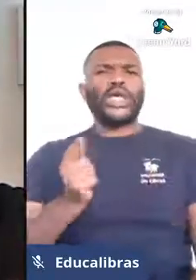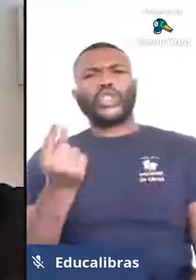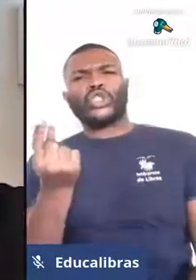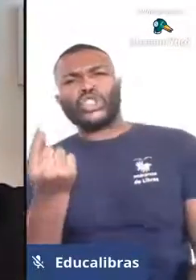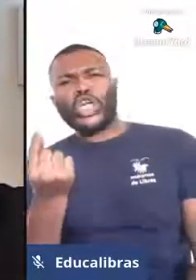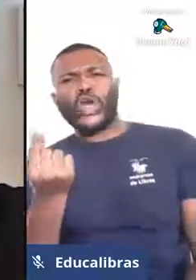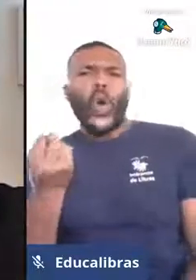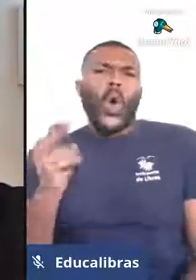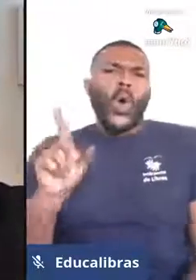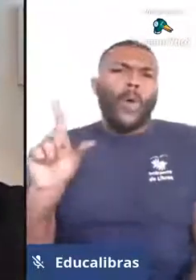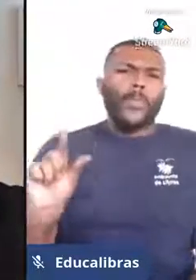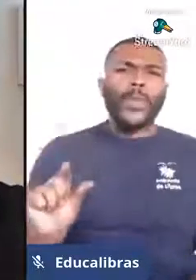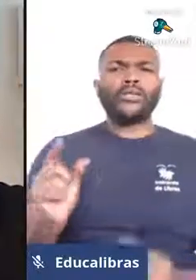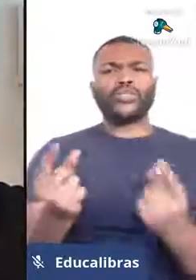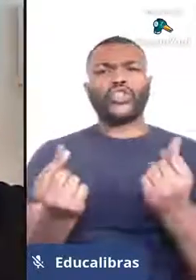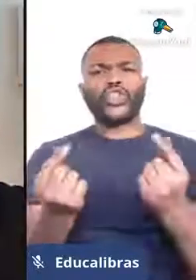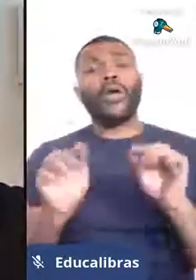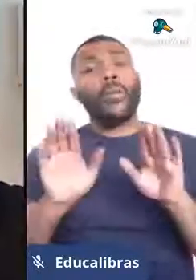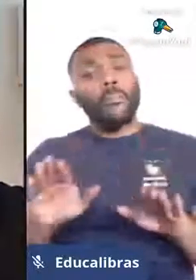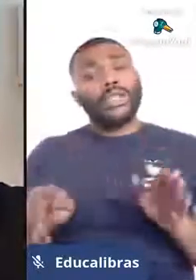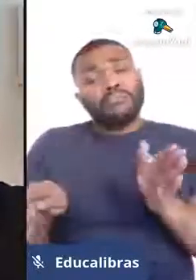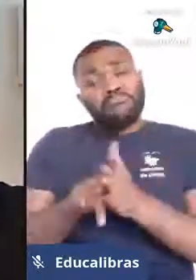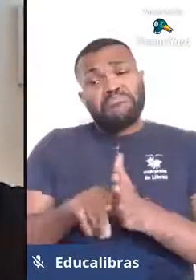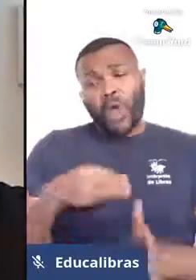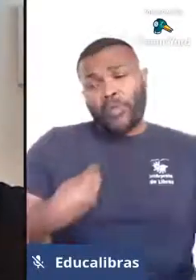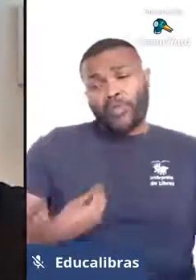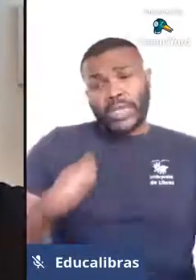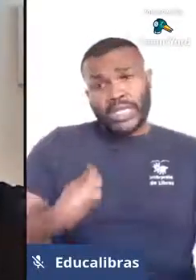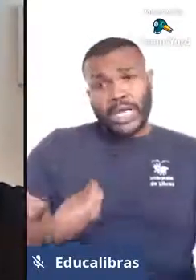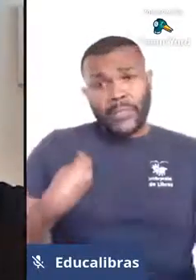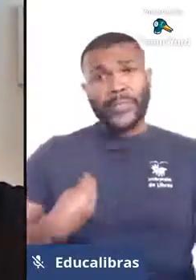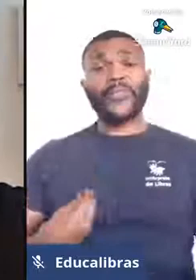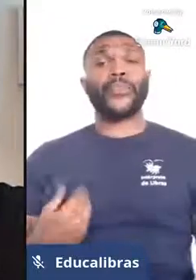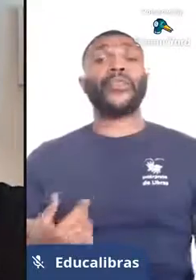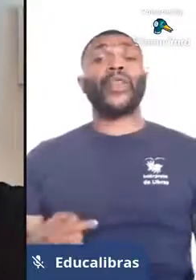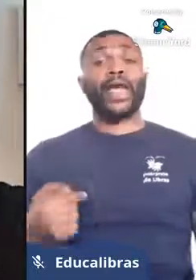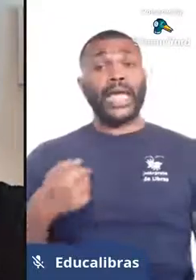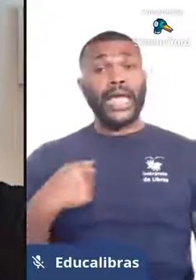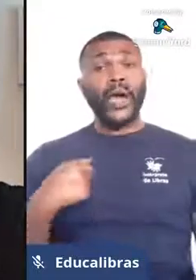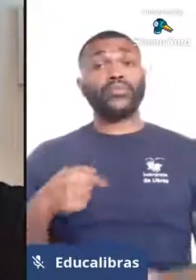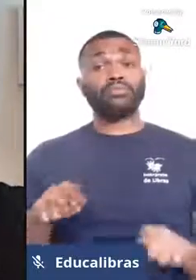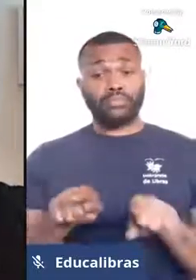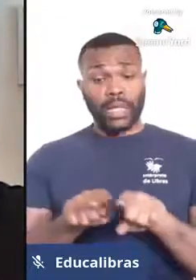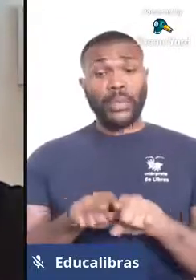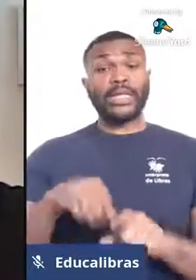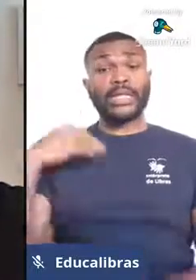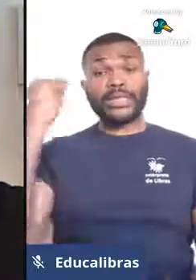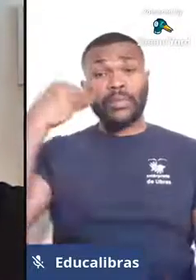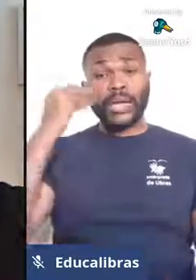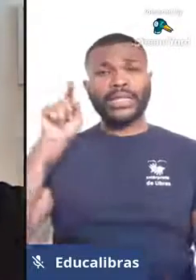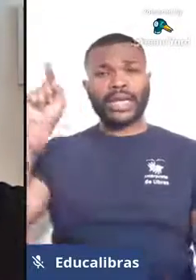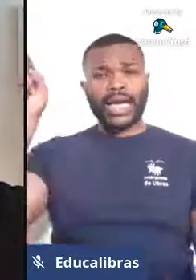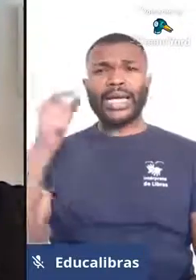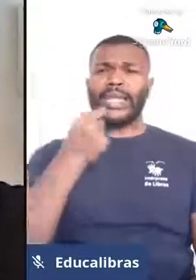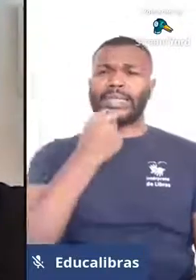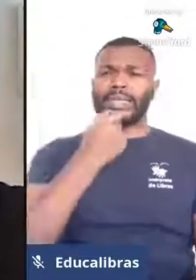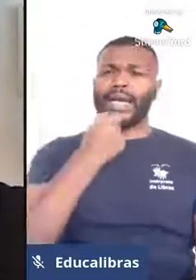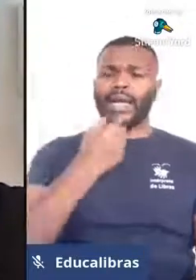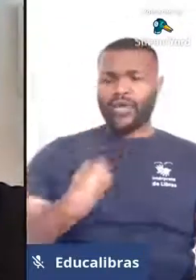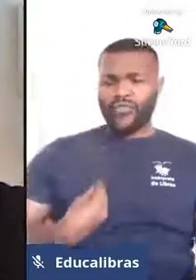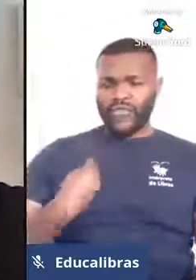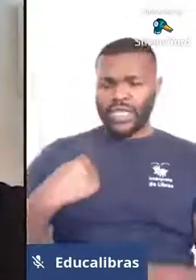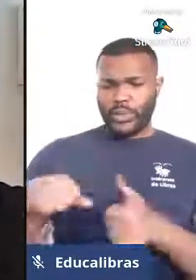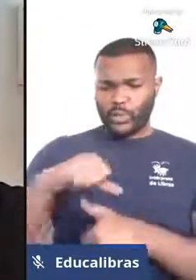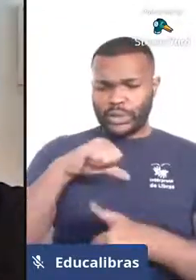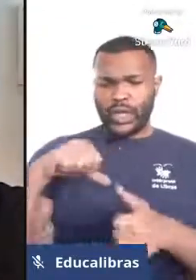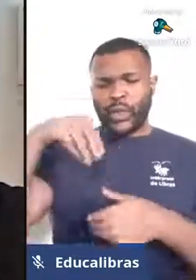acompanham pela vida. Eu fui muito transformado, com certeza, pela minha experiência no British Council, pela minha experiência no Museu do Futebol